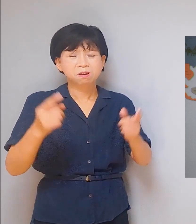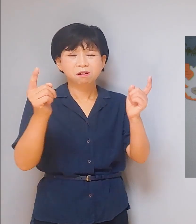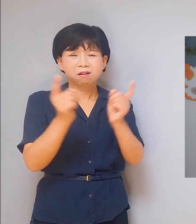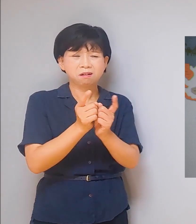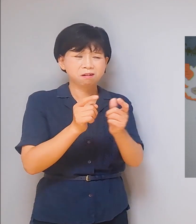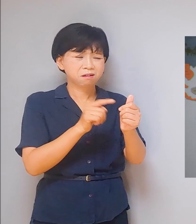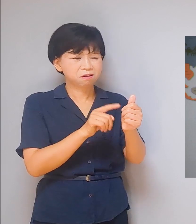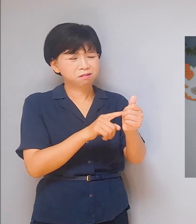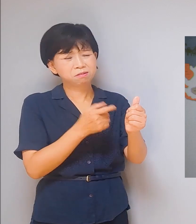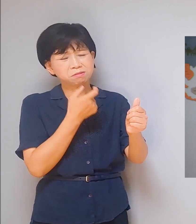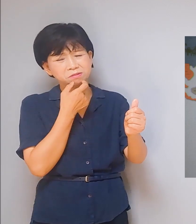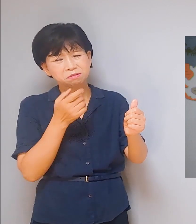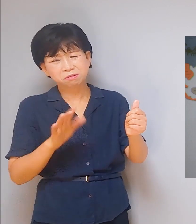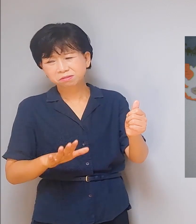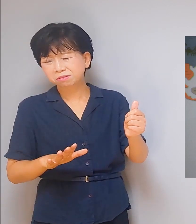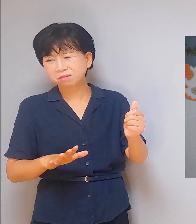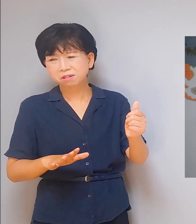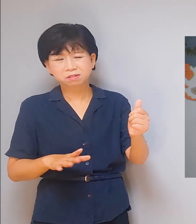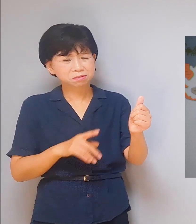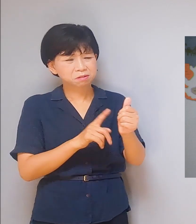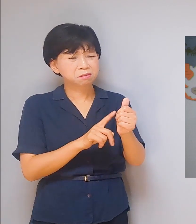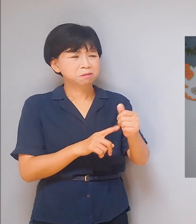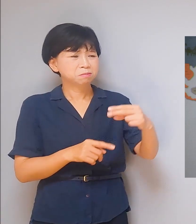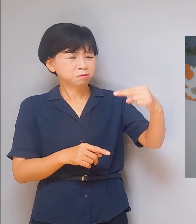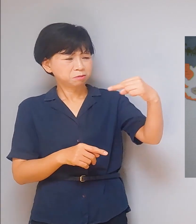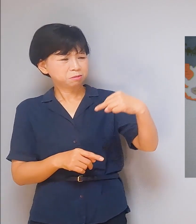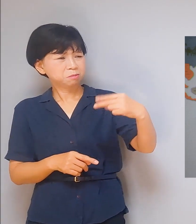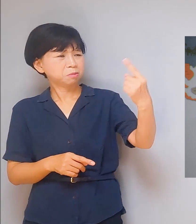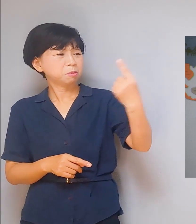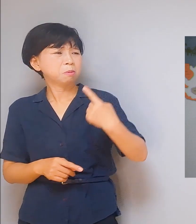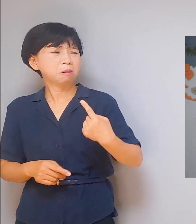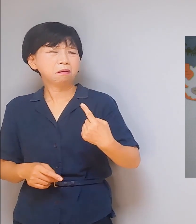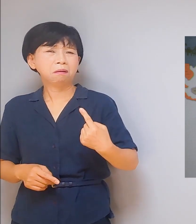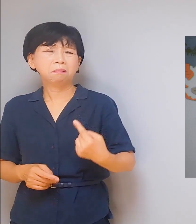사람이 있는데 어쩌다 보니 내 눈앞에 그 사람이 서 있네.